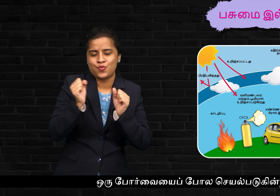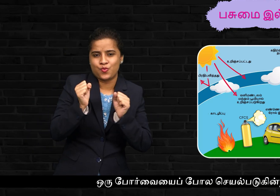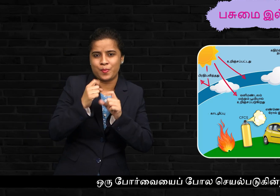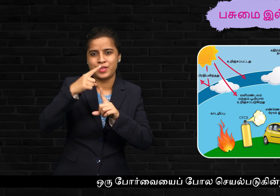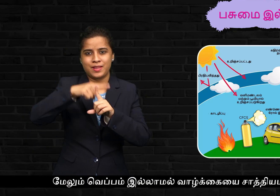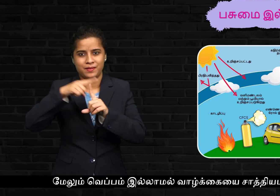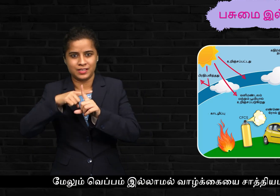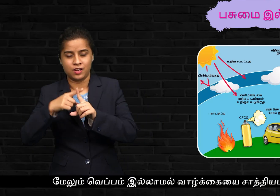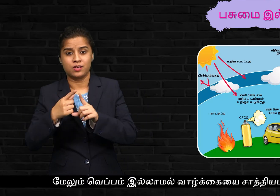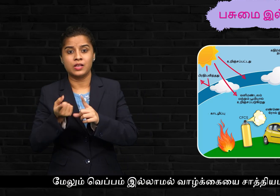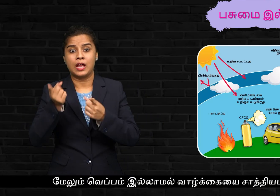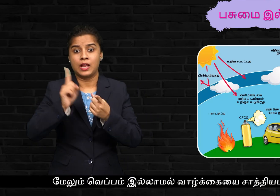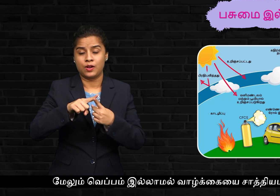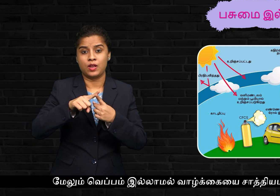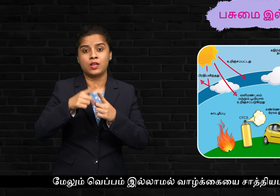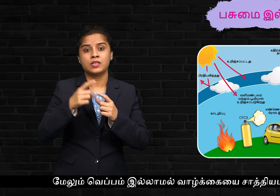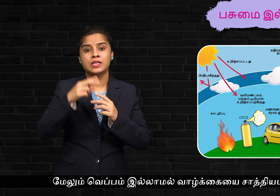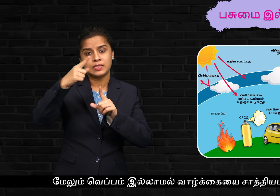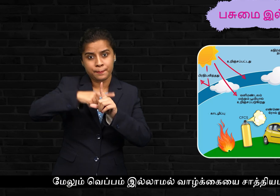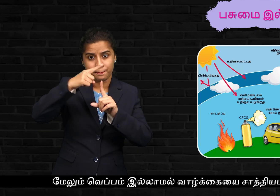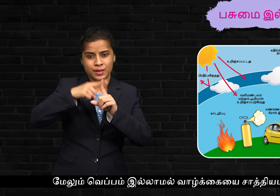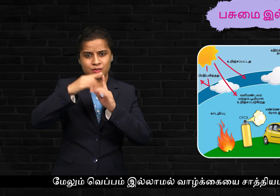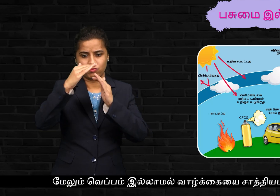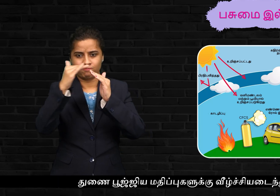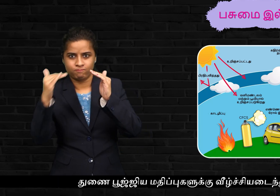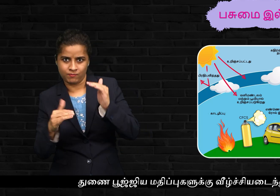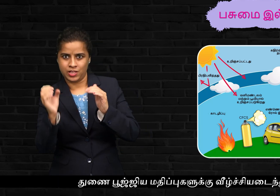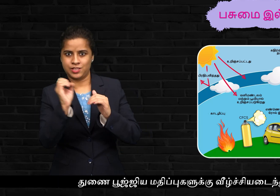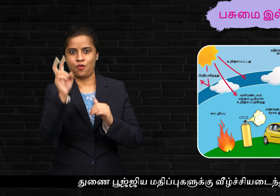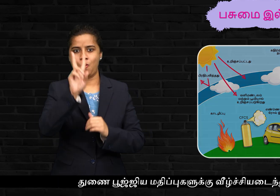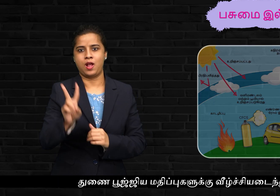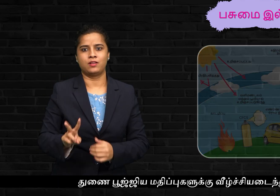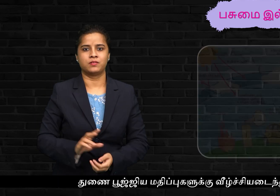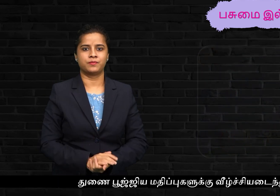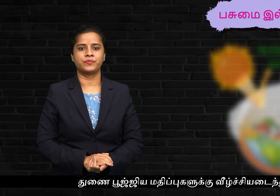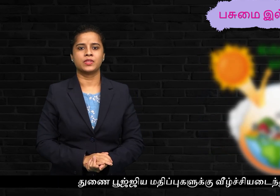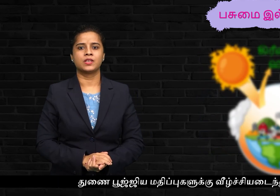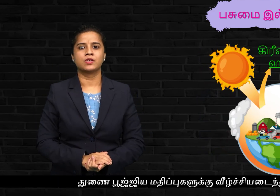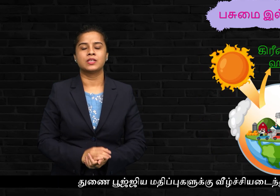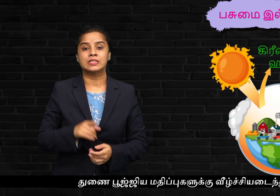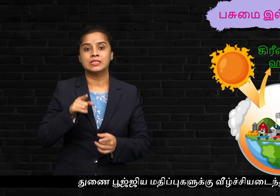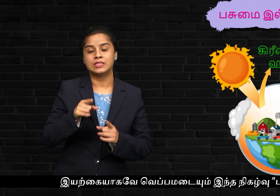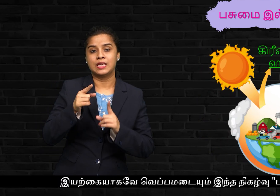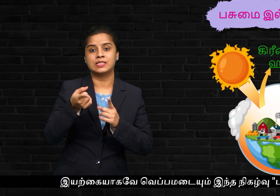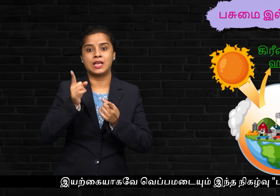மேலும் வெப்பமில்லாமல் வாழ்க்கையை சாத்தியமாக்குகின்றன. துணை பூஜ்ய மதிப்புகளுக்கு வீழ்ச்சியடைந்துள்ளன.